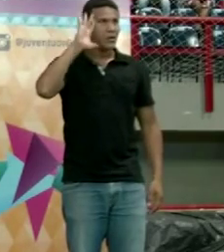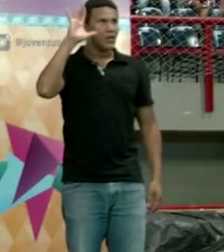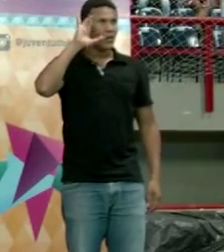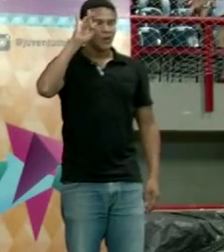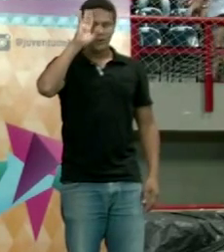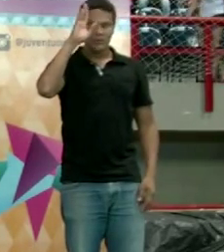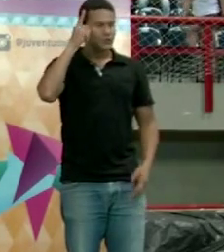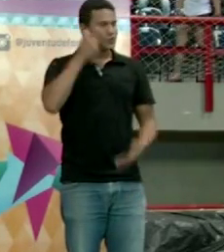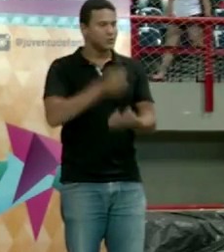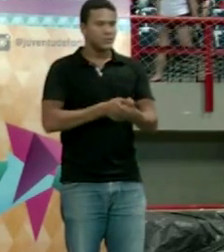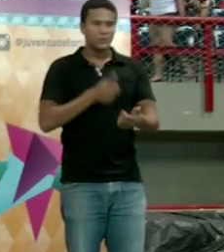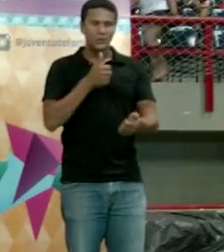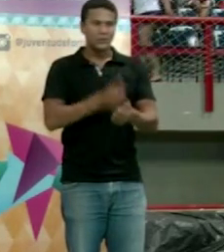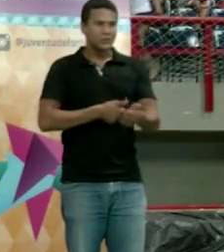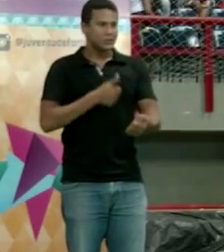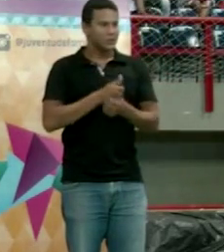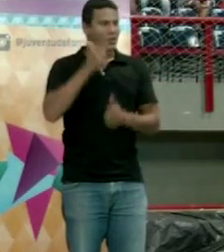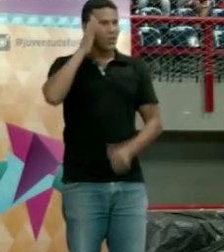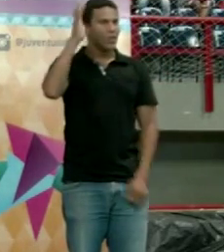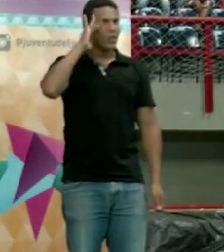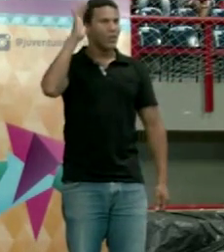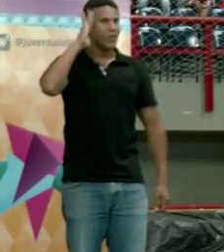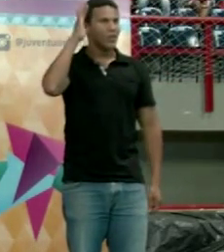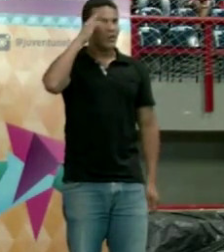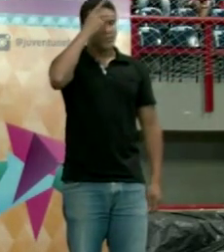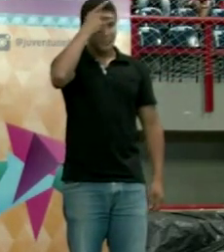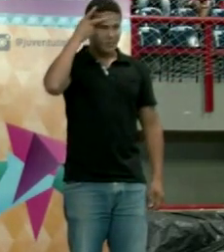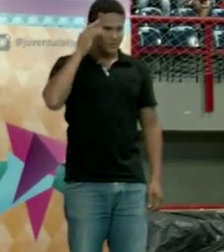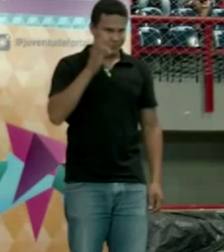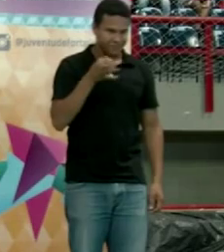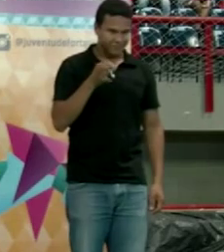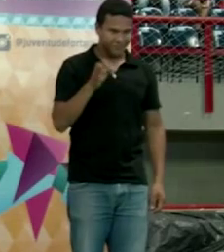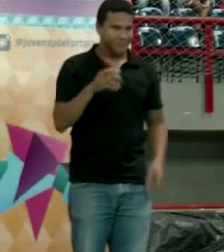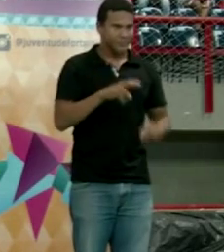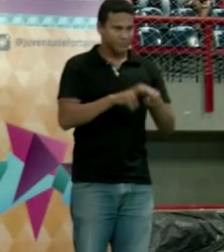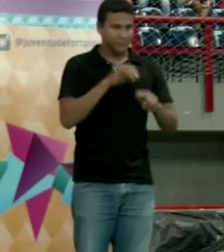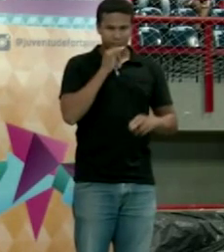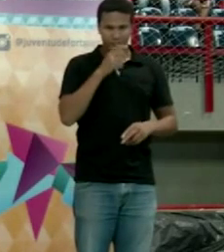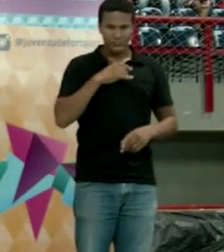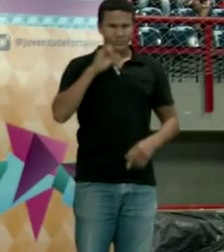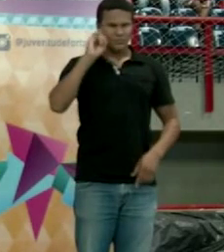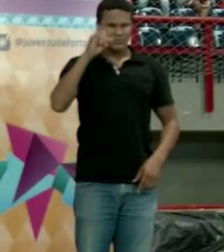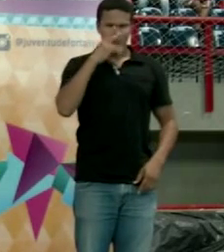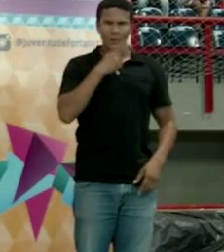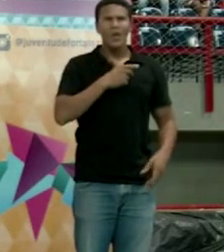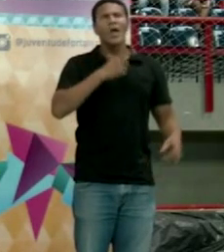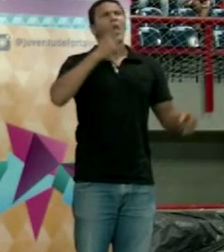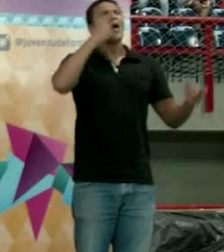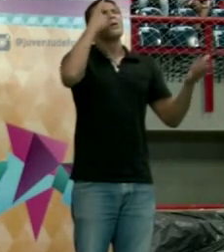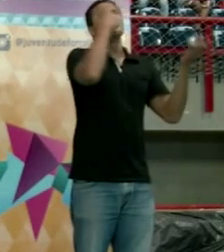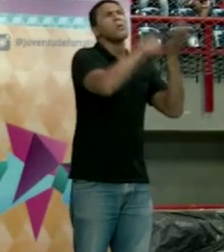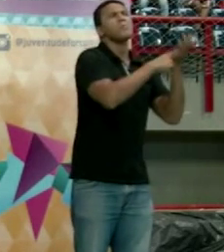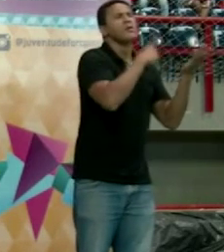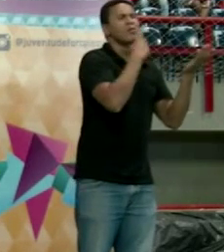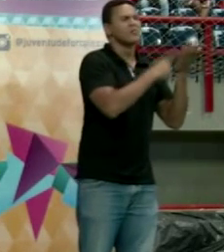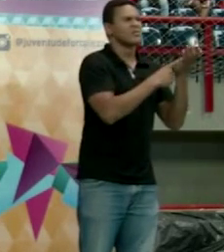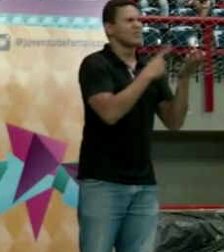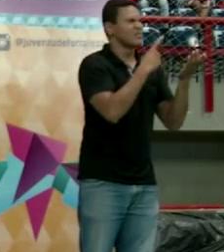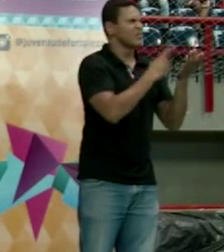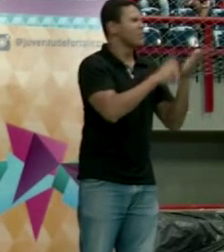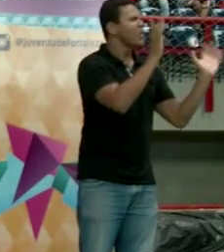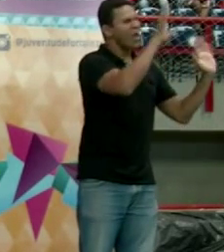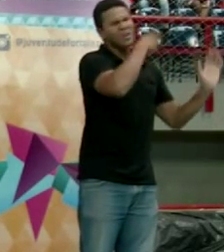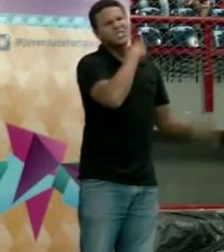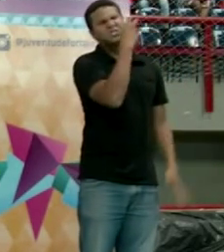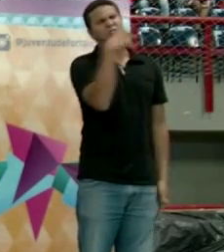coisa. Olha, mas vai até 5h30 esta aula, eu marquei o encontro. Não tem encontro não. É até